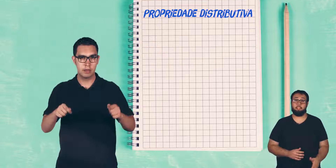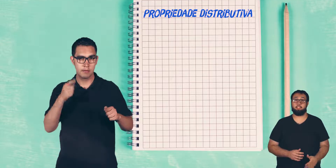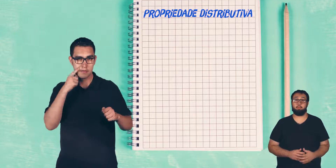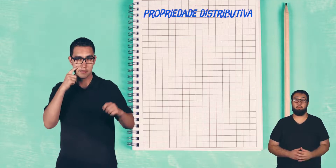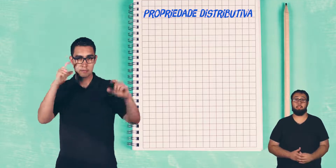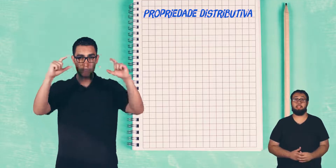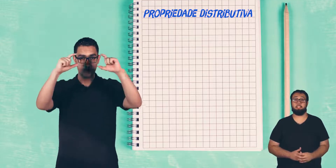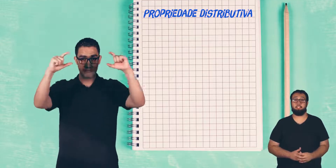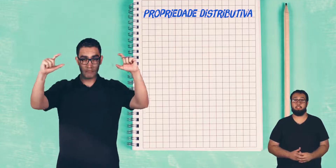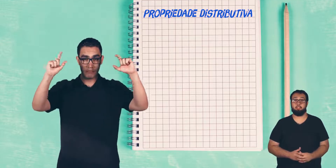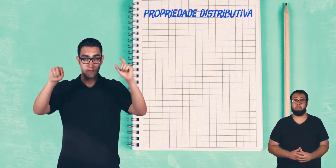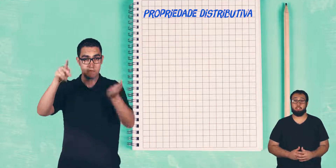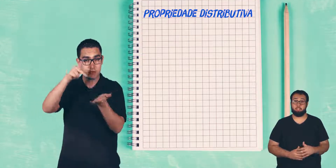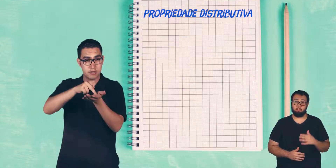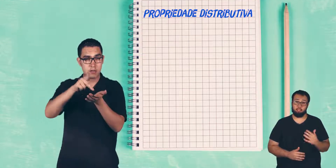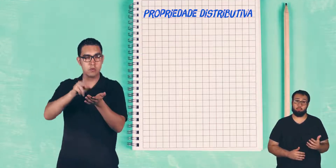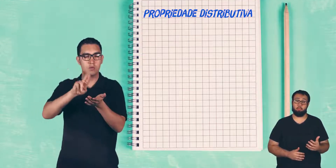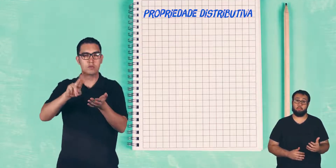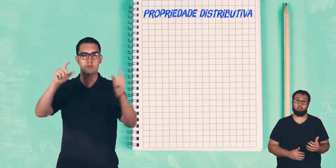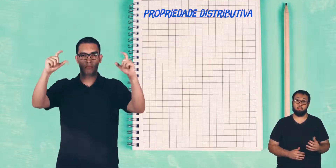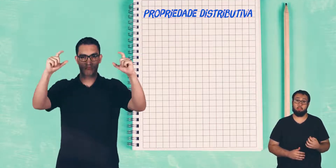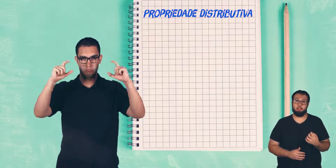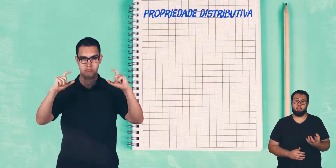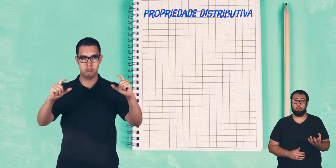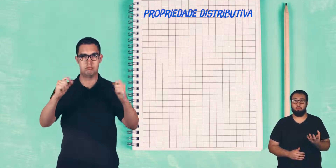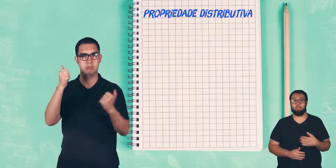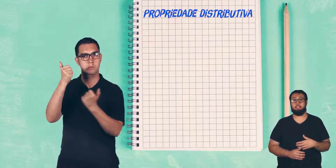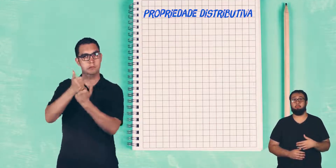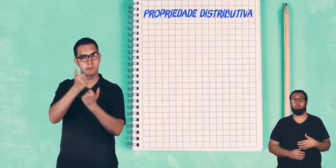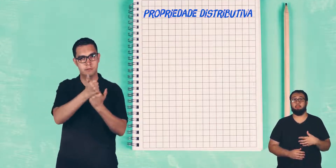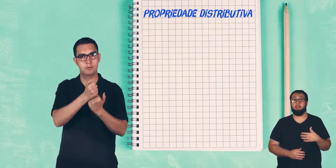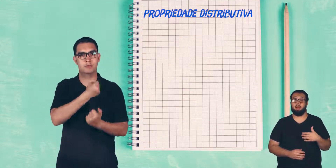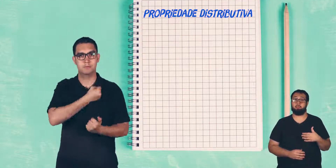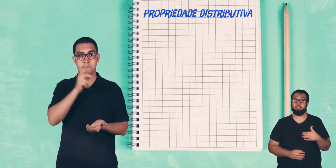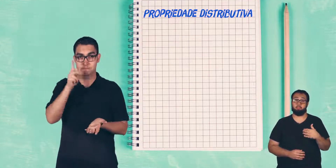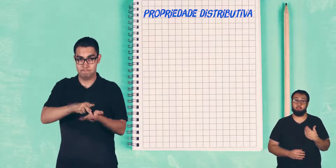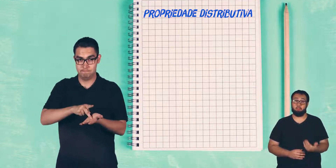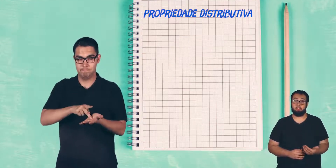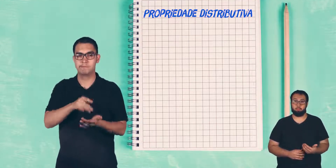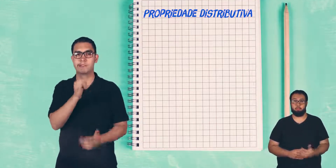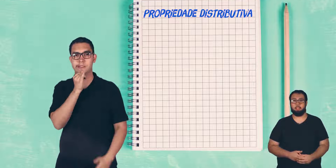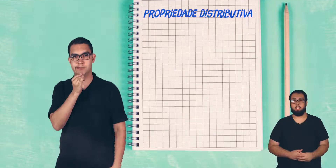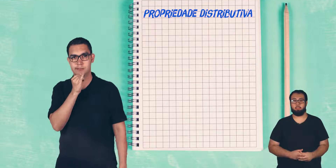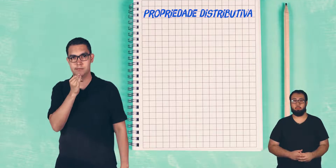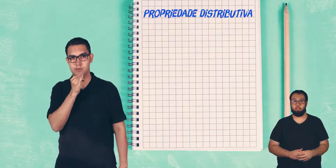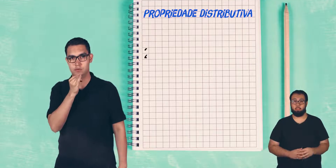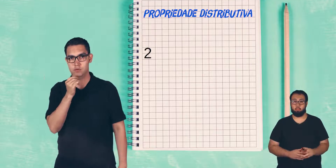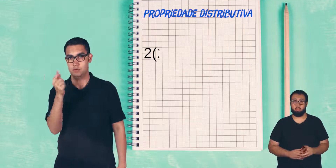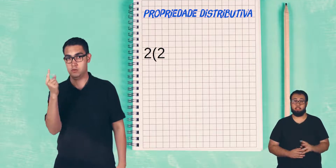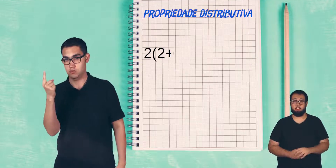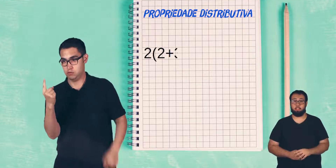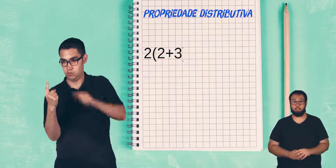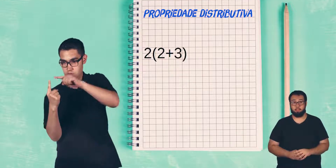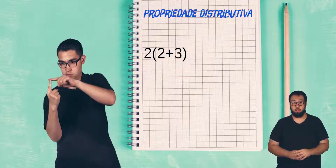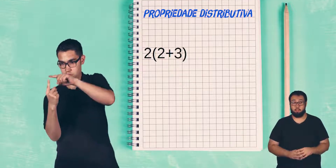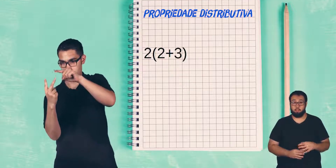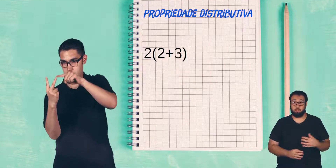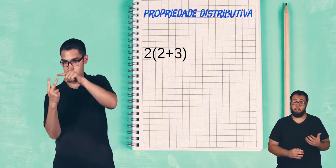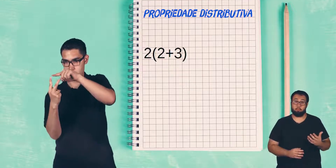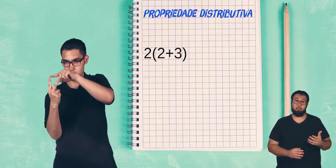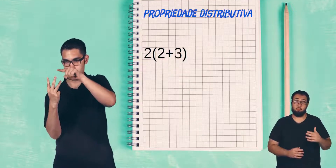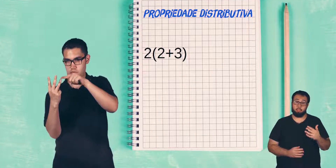Podemos conferir se a propriedade é verdadeira utilizando um caso concreto. Tome, por exemplo, a expressão de 2 multiplicando a soma entre 2 e